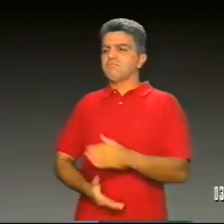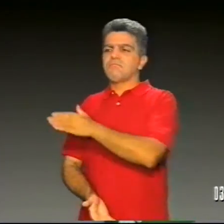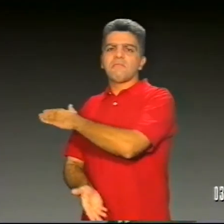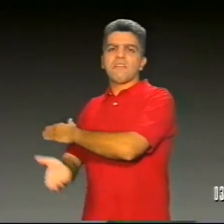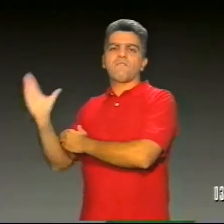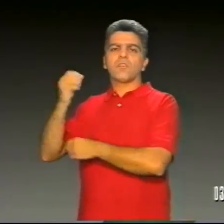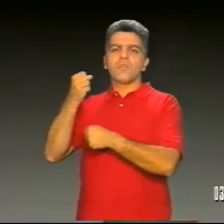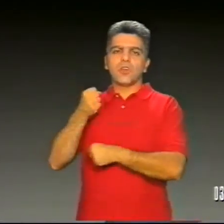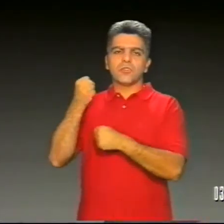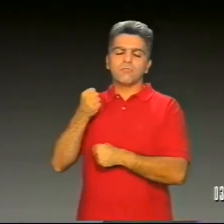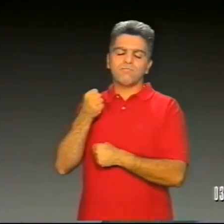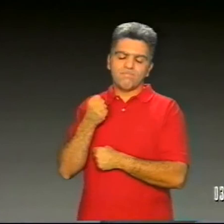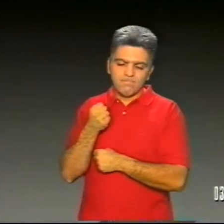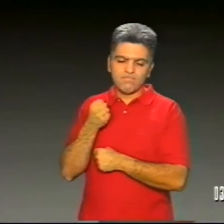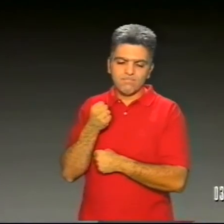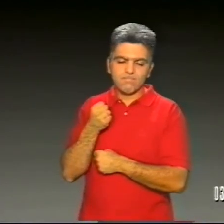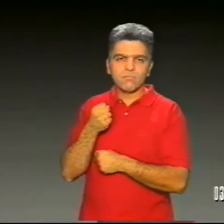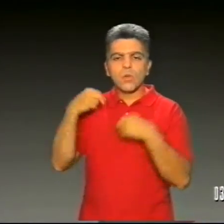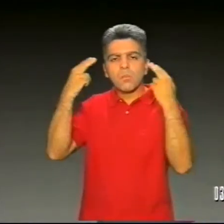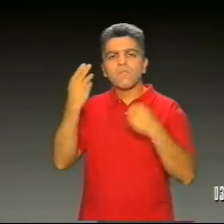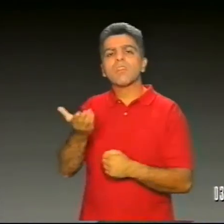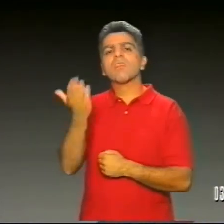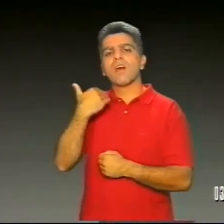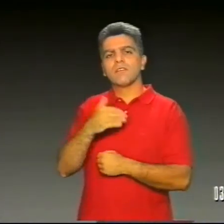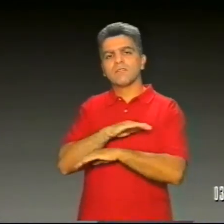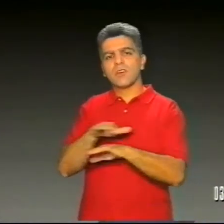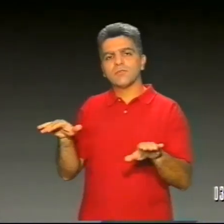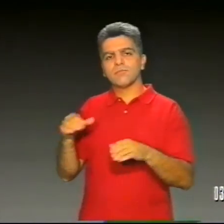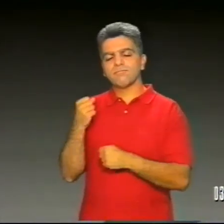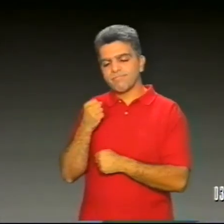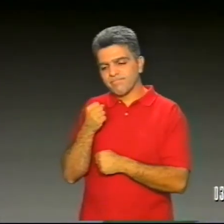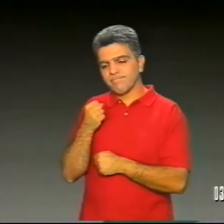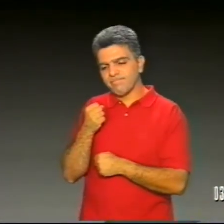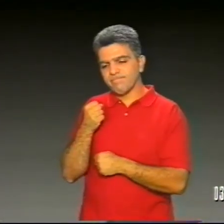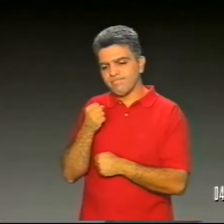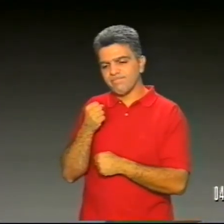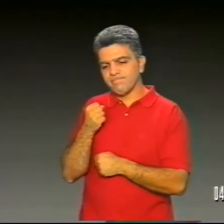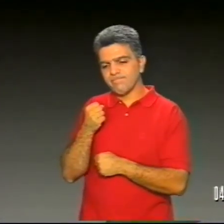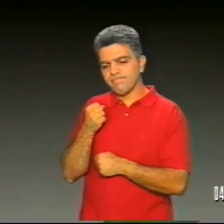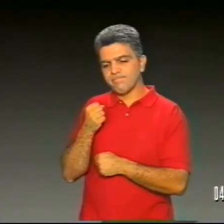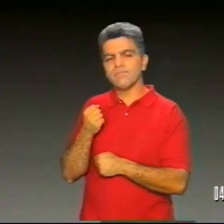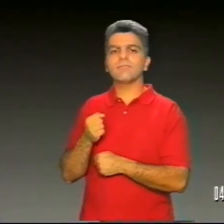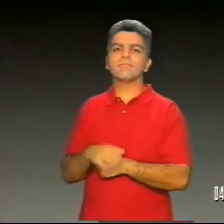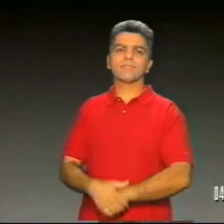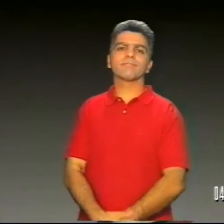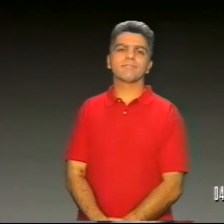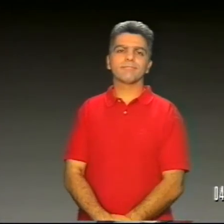λύκος. Ο λύκος, αφού το έφαγε όλα τα πρόβατα και χόρτασε, έφυγε. Τώρα ο Βοσκός σκεφτόταν ότι πια δεν είχε πρόβατα.